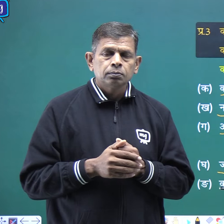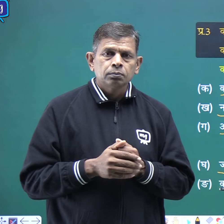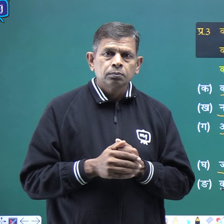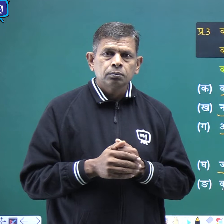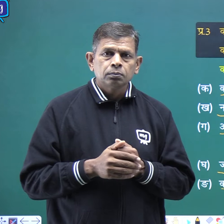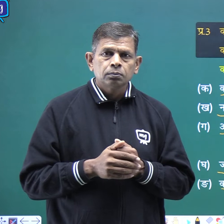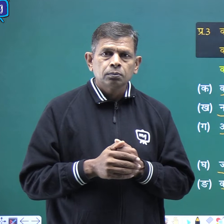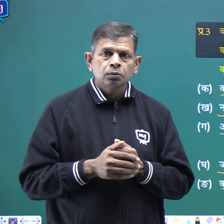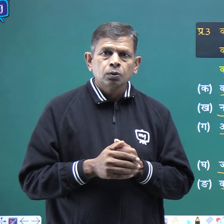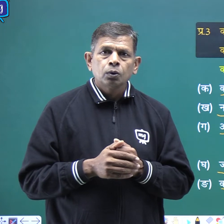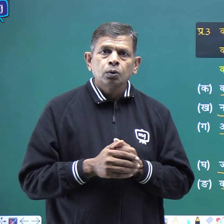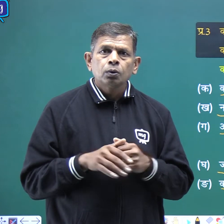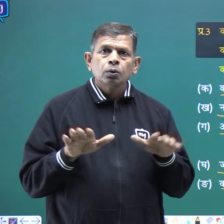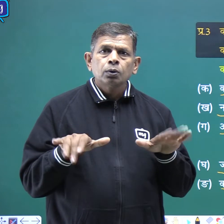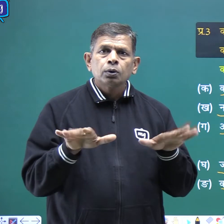कीटभक्षी,